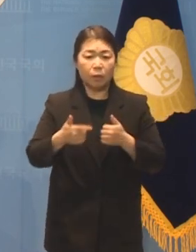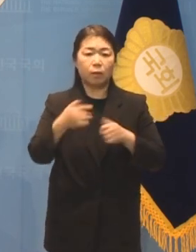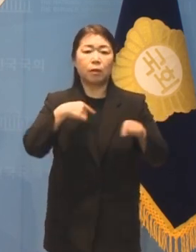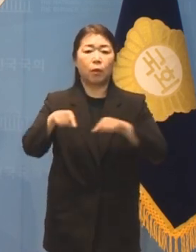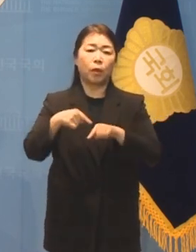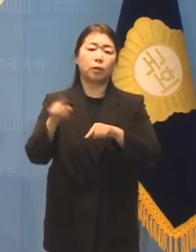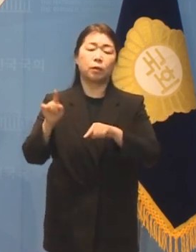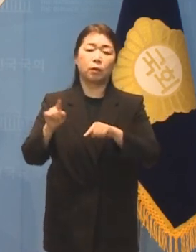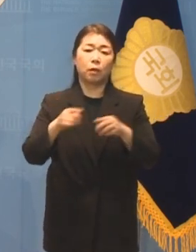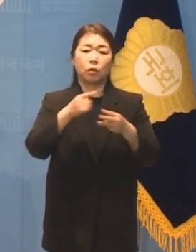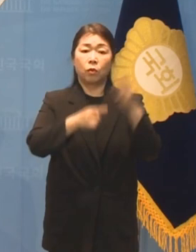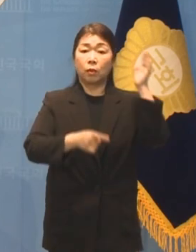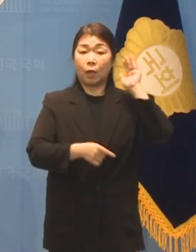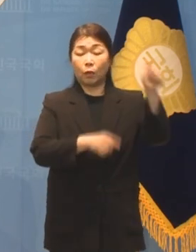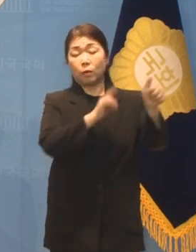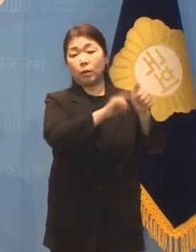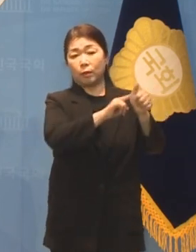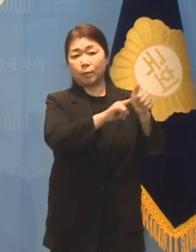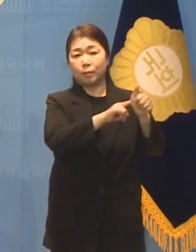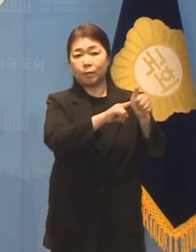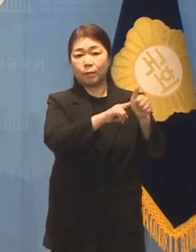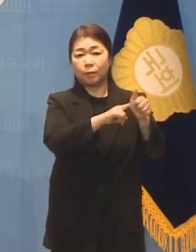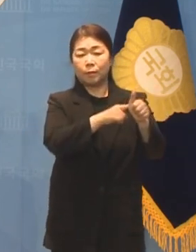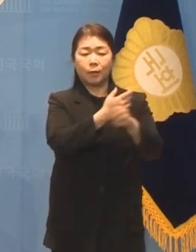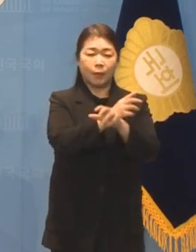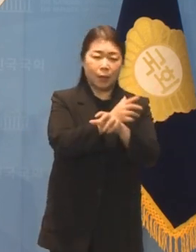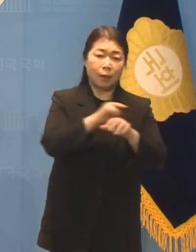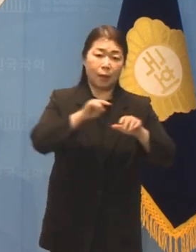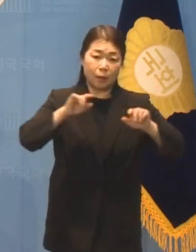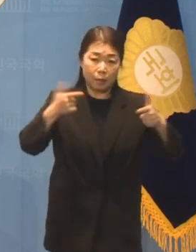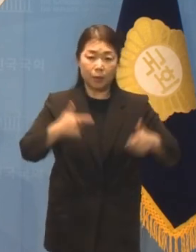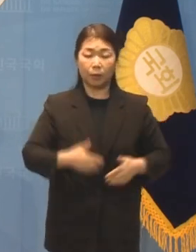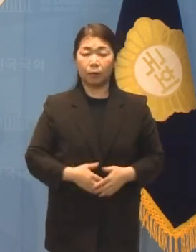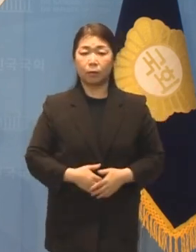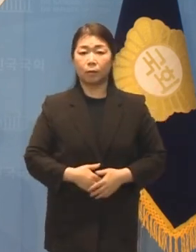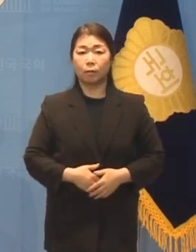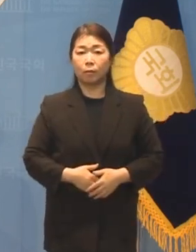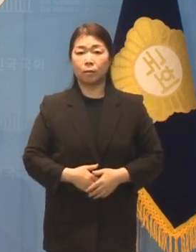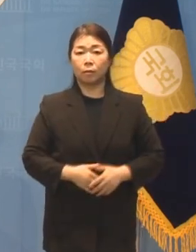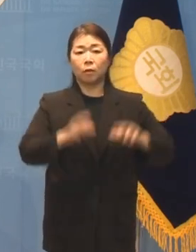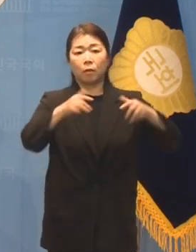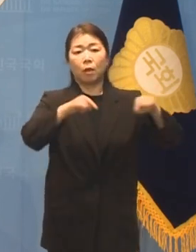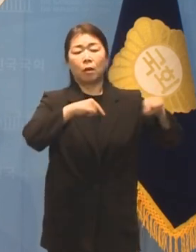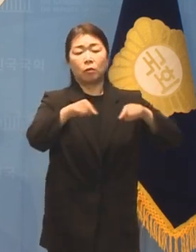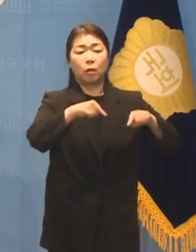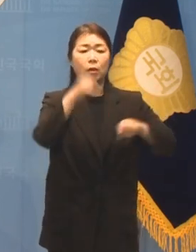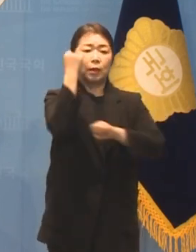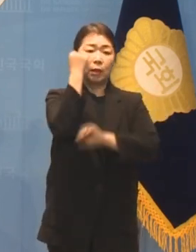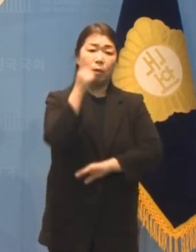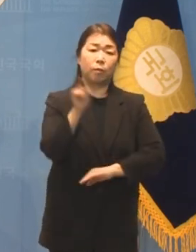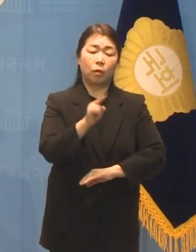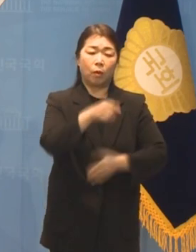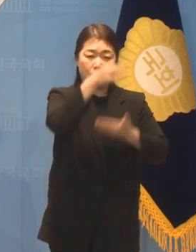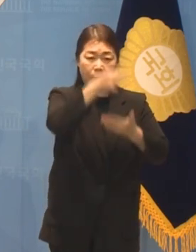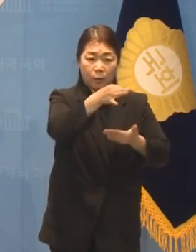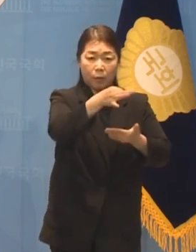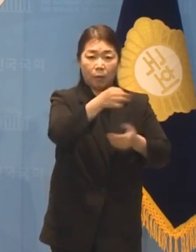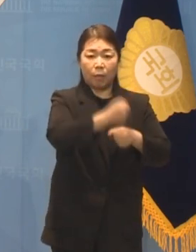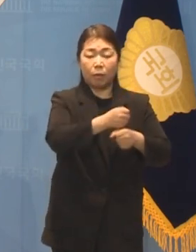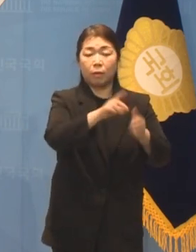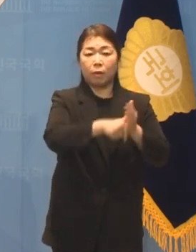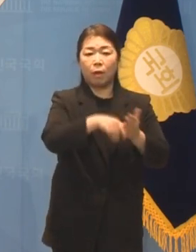정책은 윤석열 대통령의 장난감이 아닙니다. 국가의 근간인 국가 재정과